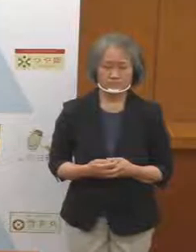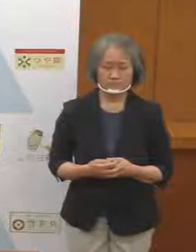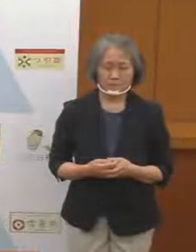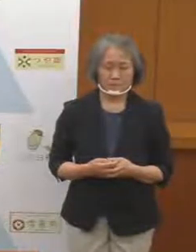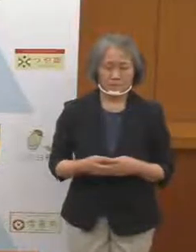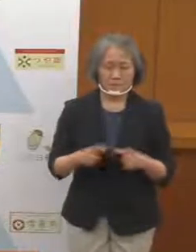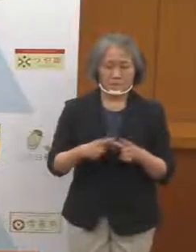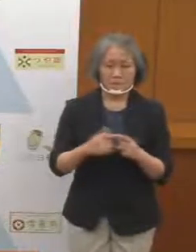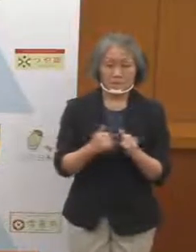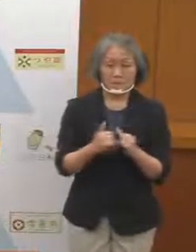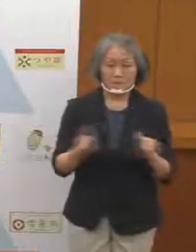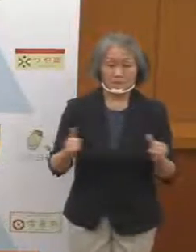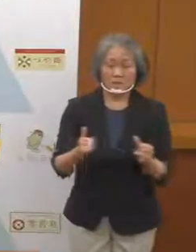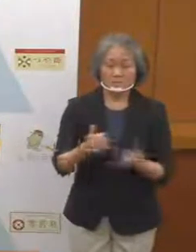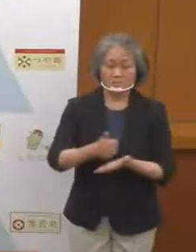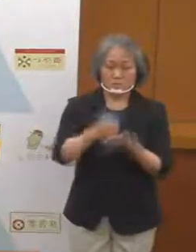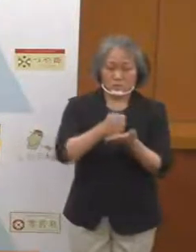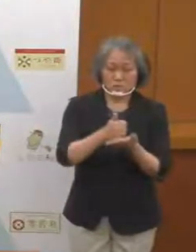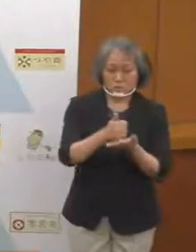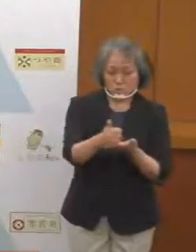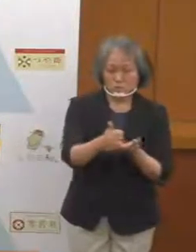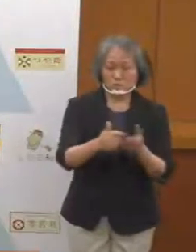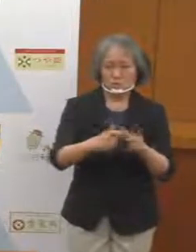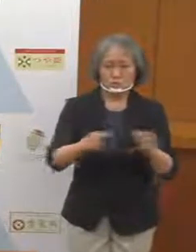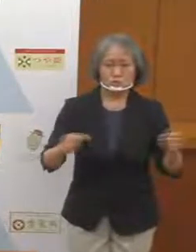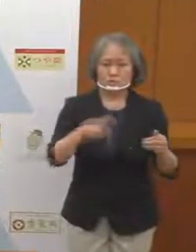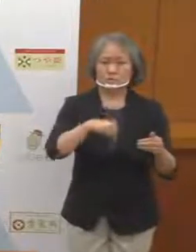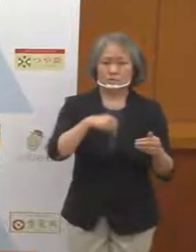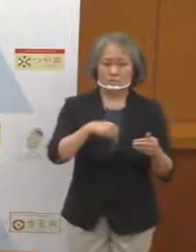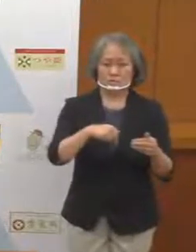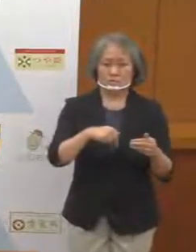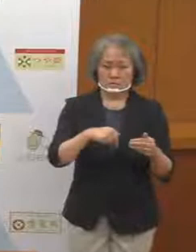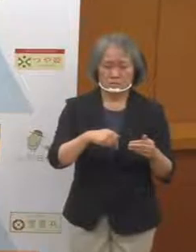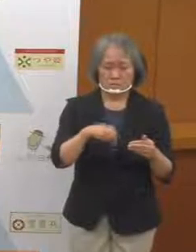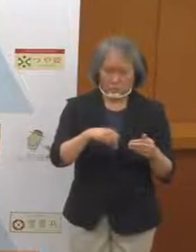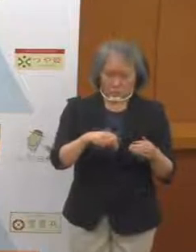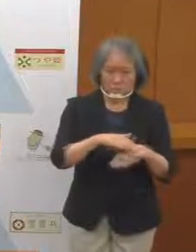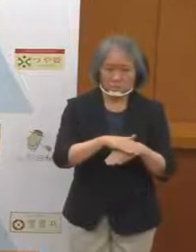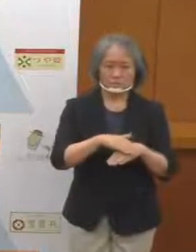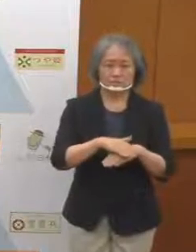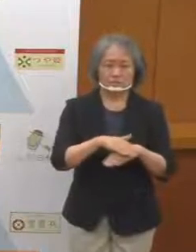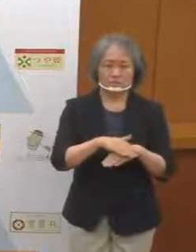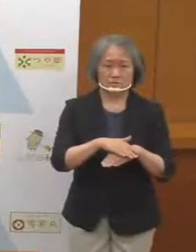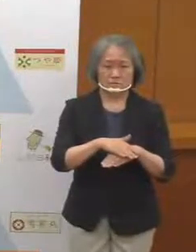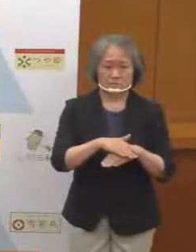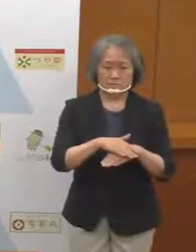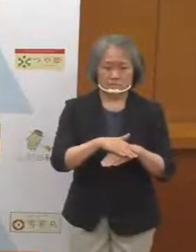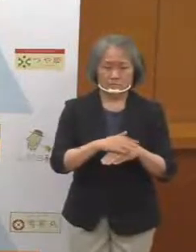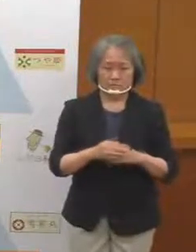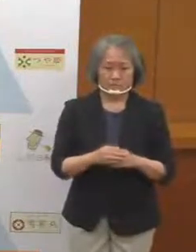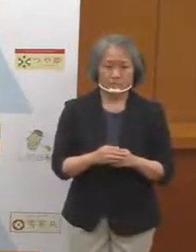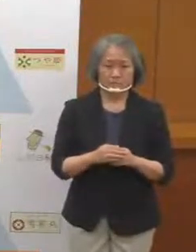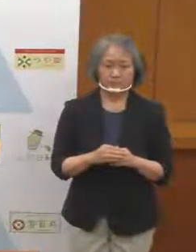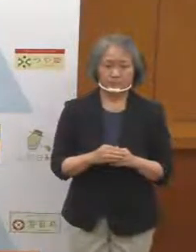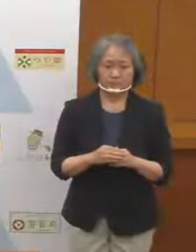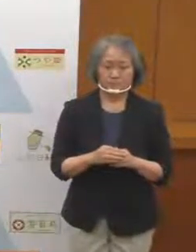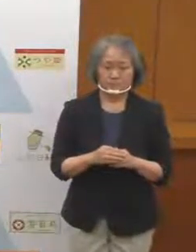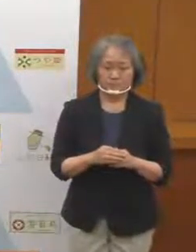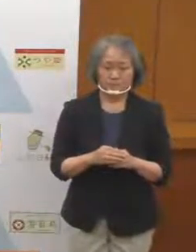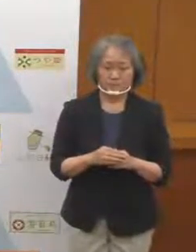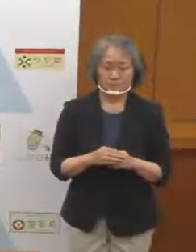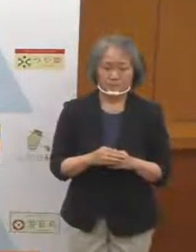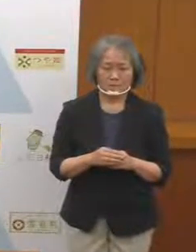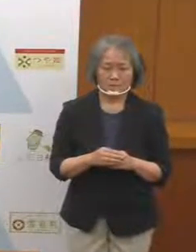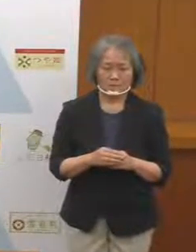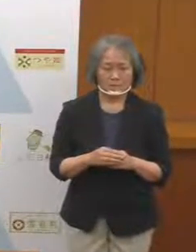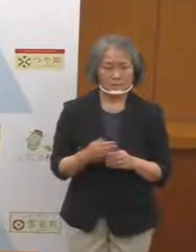民主主義国家というものをがですね大切なものでありますのでこういった